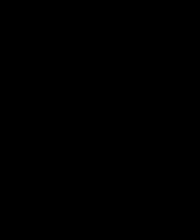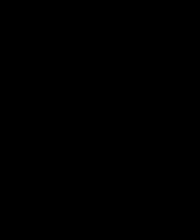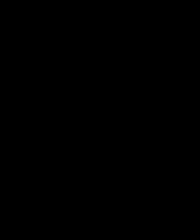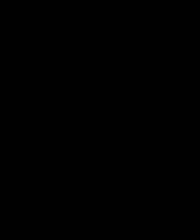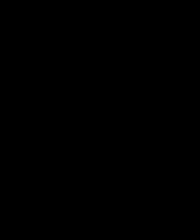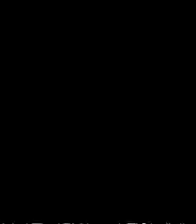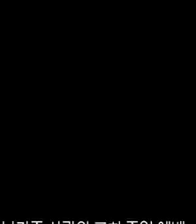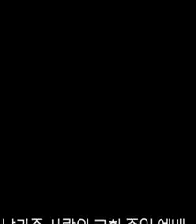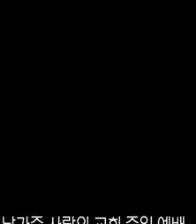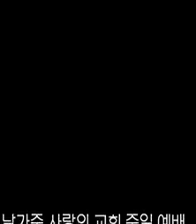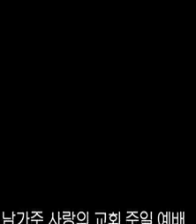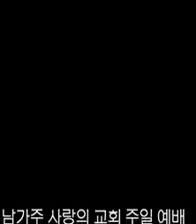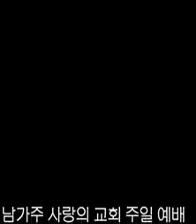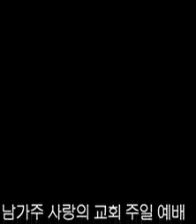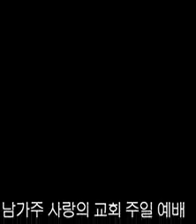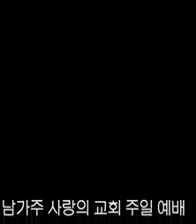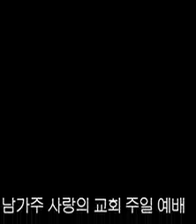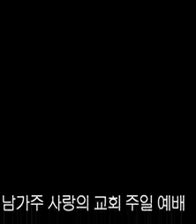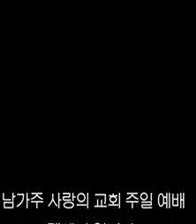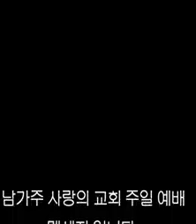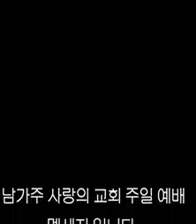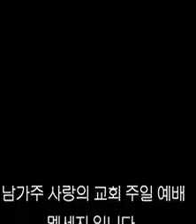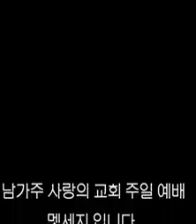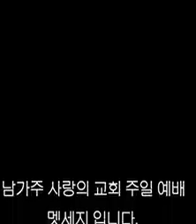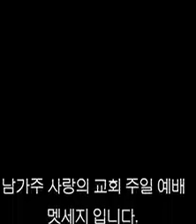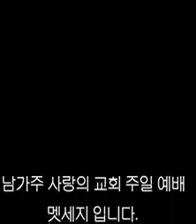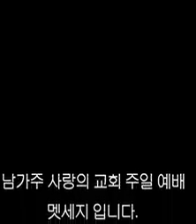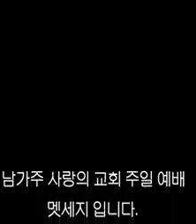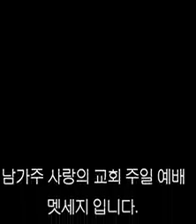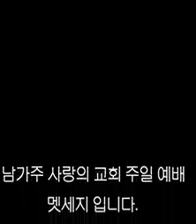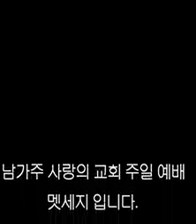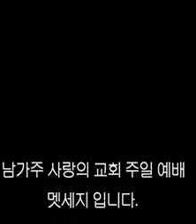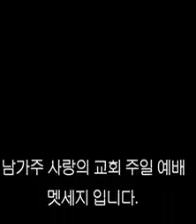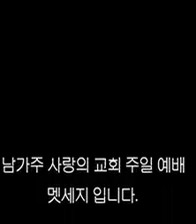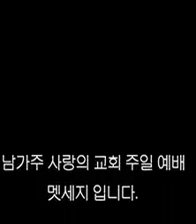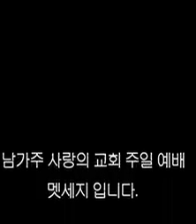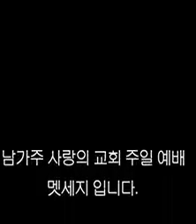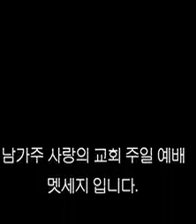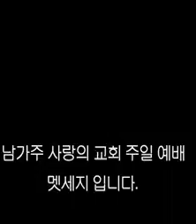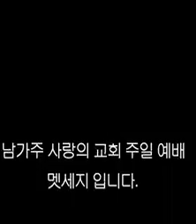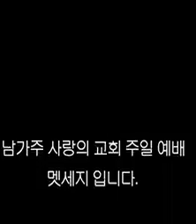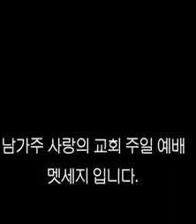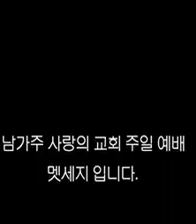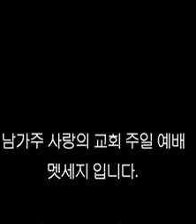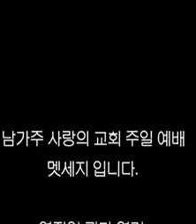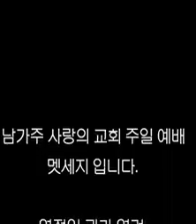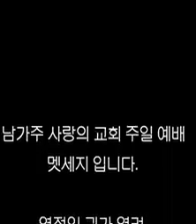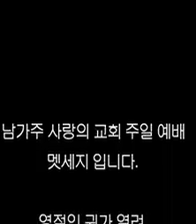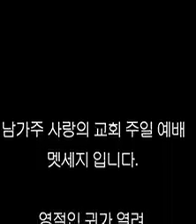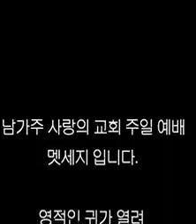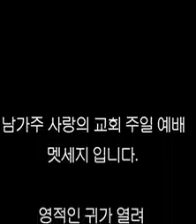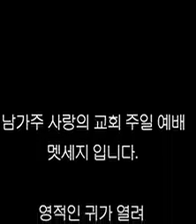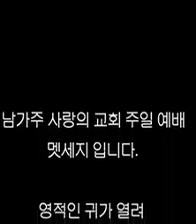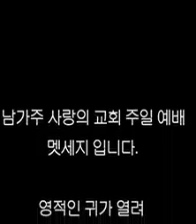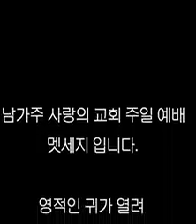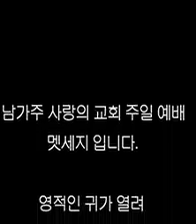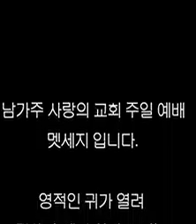남가주 사랑의 교회 주일 예배 메시지입니다. 영적인 귀가 열려 말씀